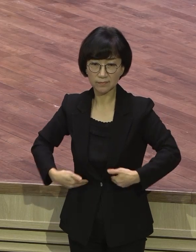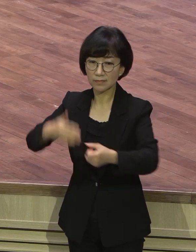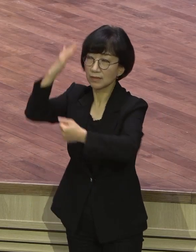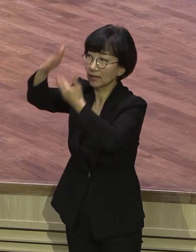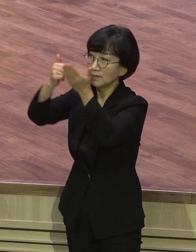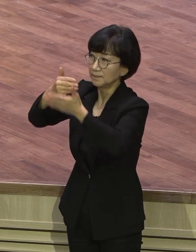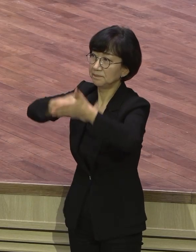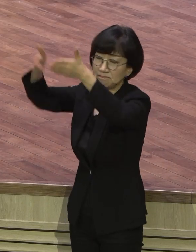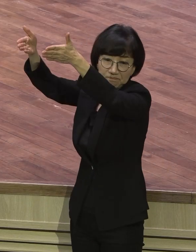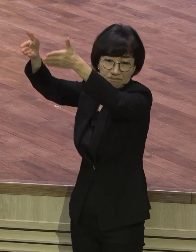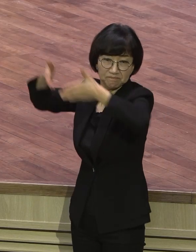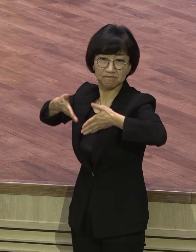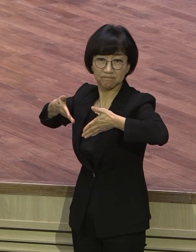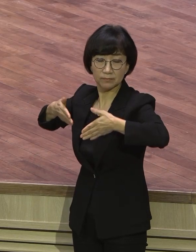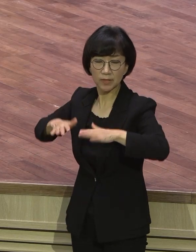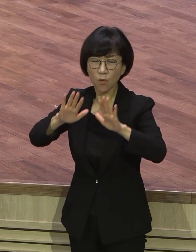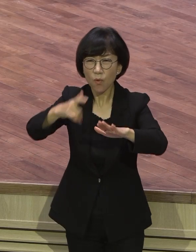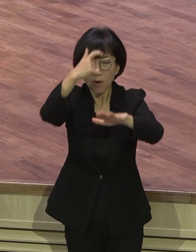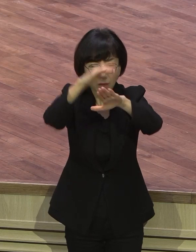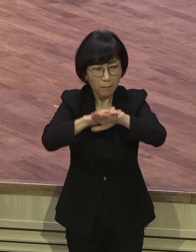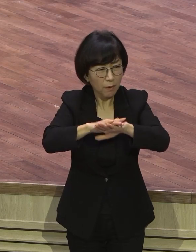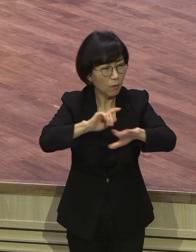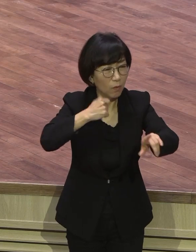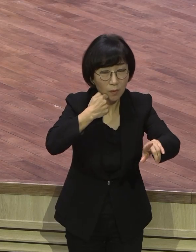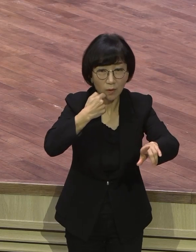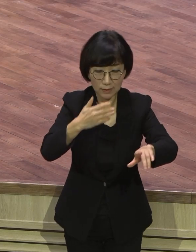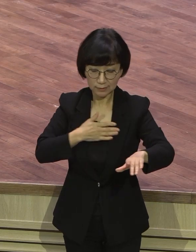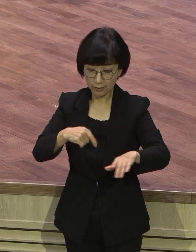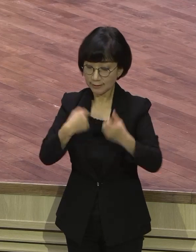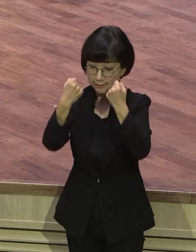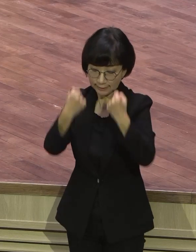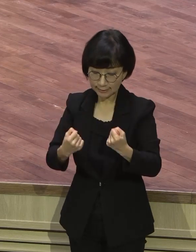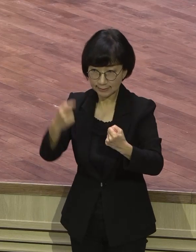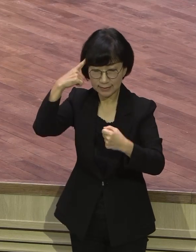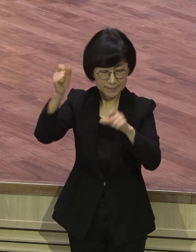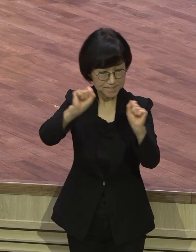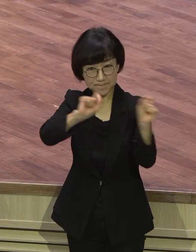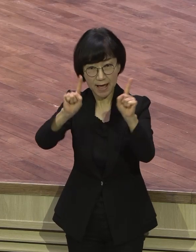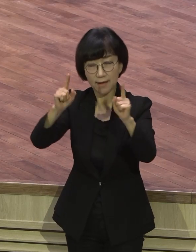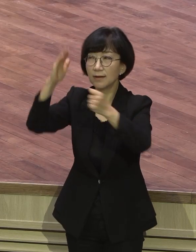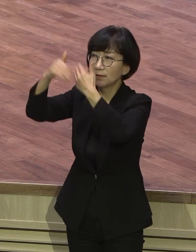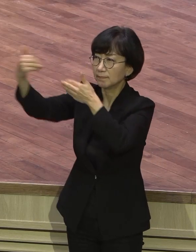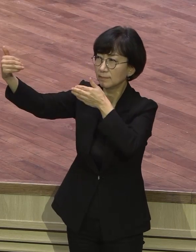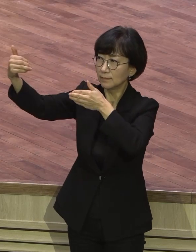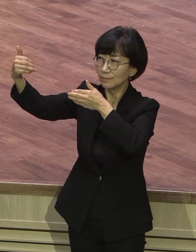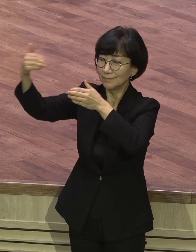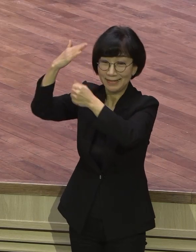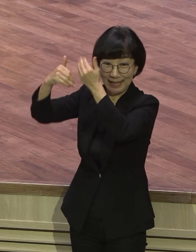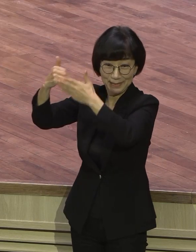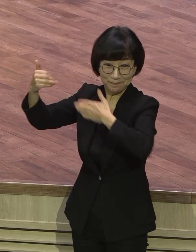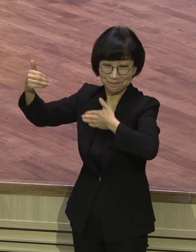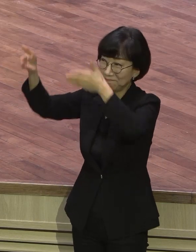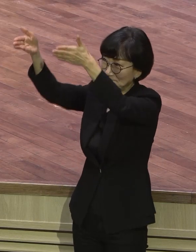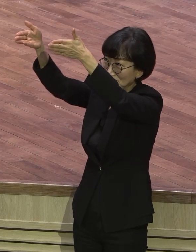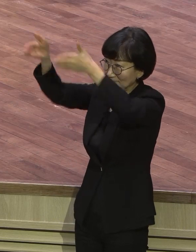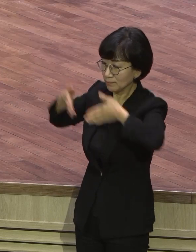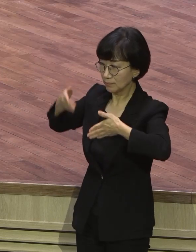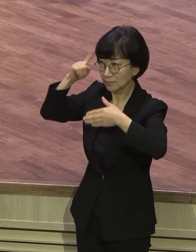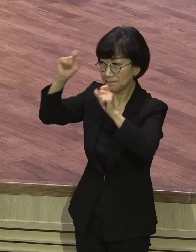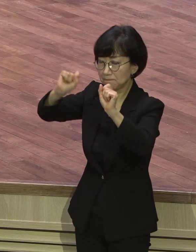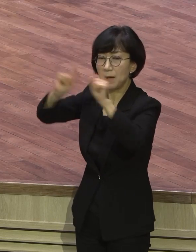이 예배를 못 드리고 내가 혼자 있다더라도 하나님 앞에 깨어있어야지. 이제 홀로서 할 수 있어요. 갈수록